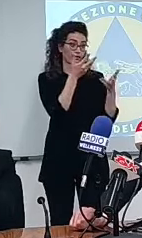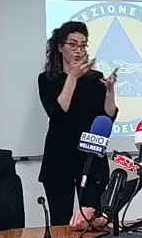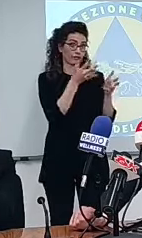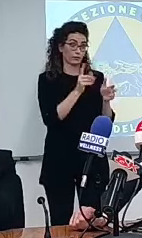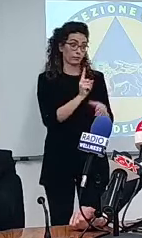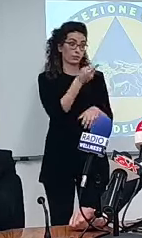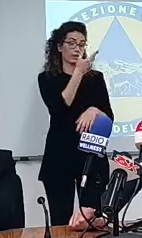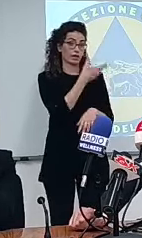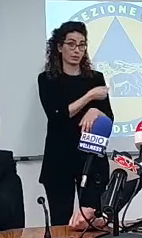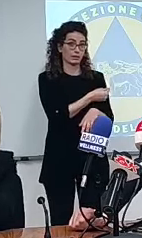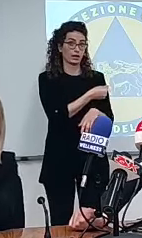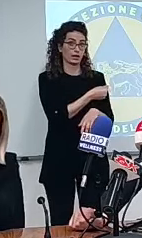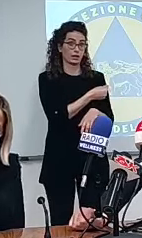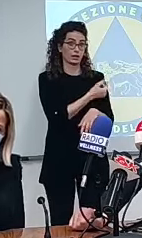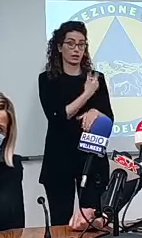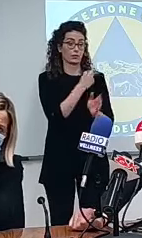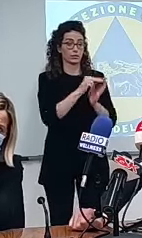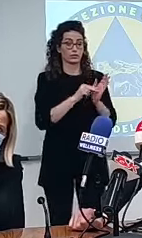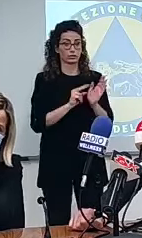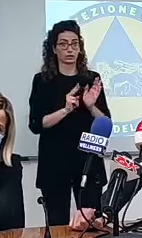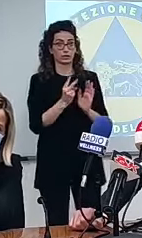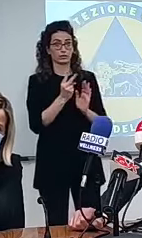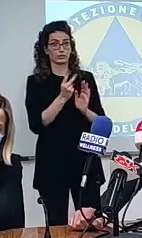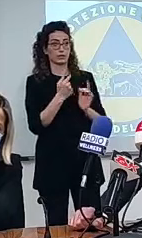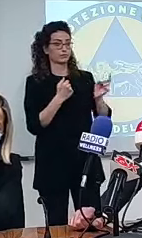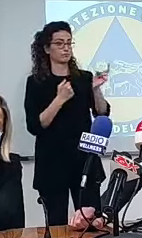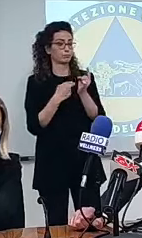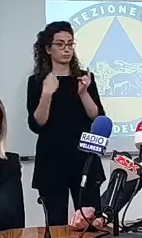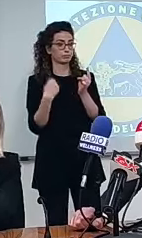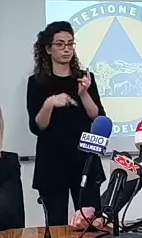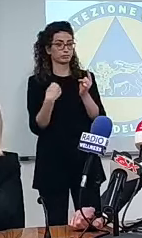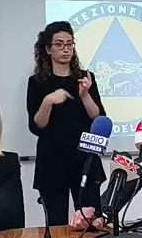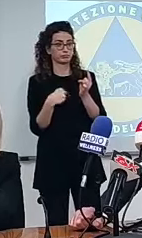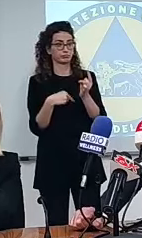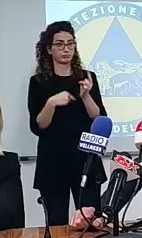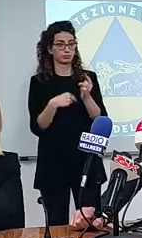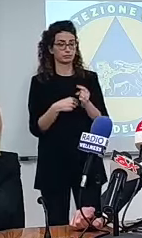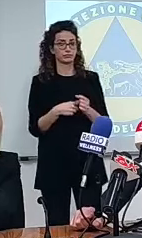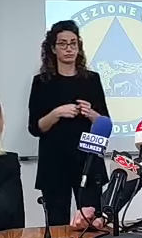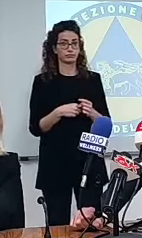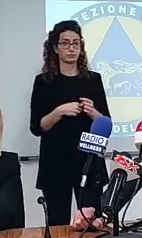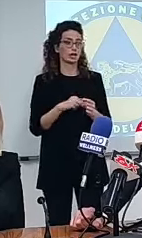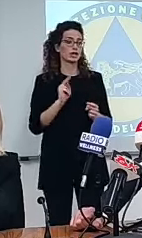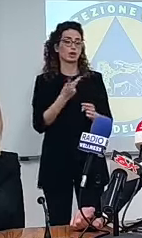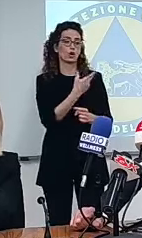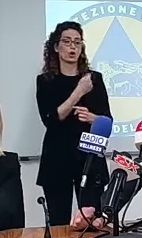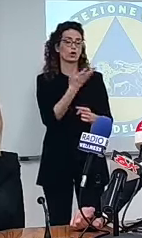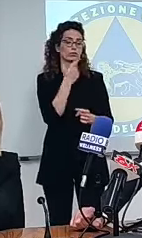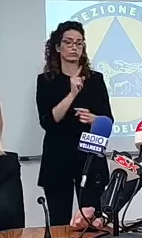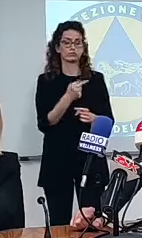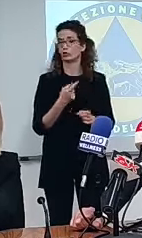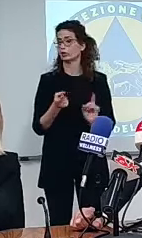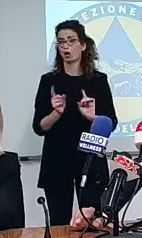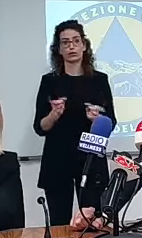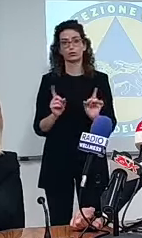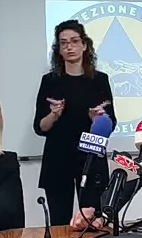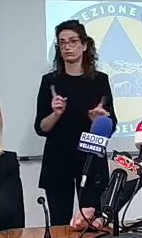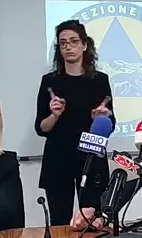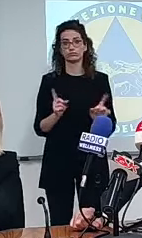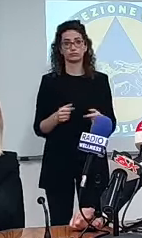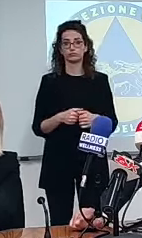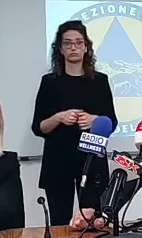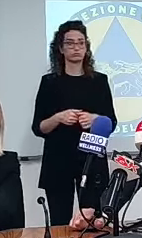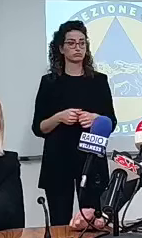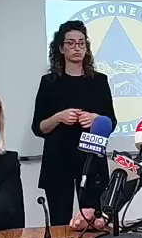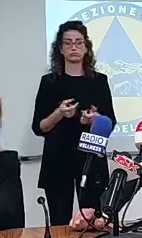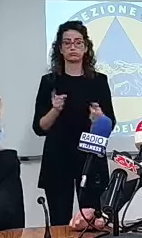per la prima dose, che si erano prenotate per la seconda, ma poi non si sono presentate, hanno rinunciato alla seconda dose. No, non